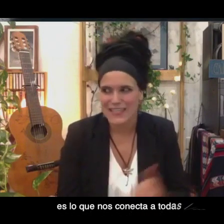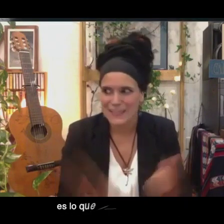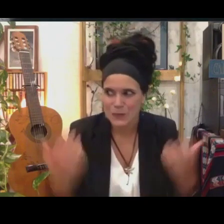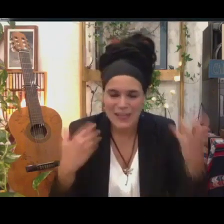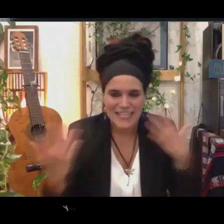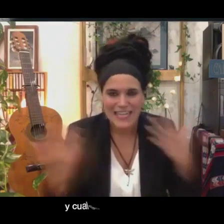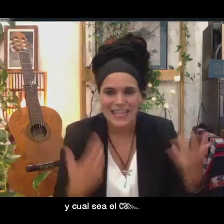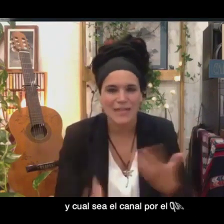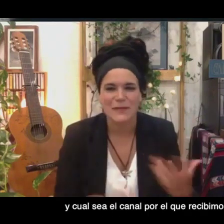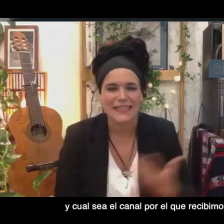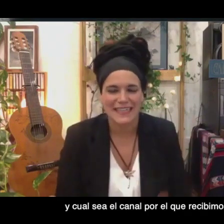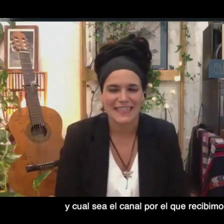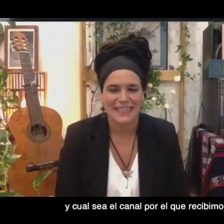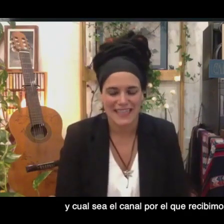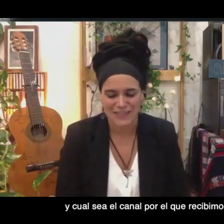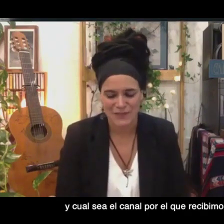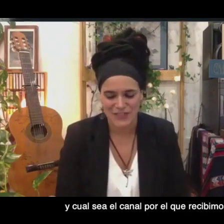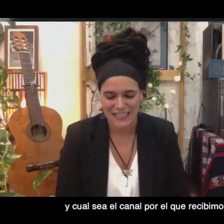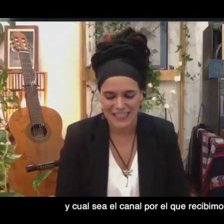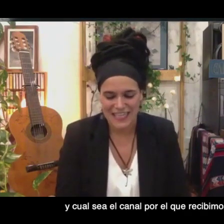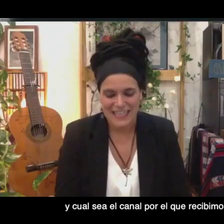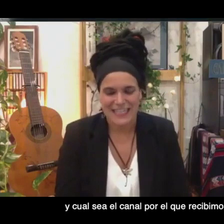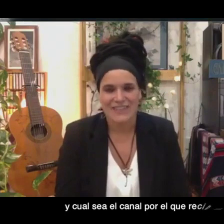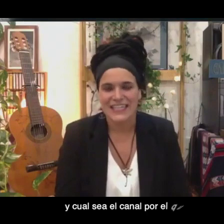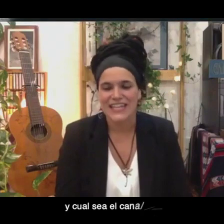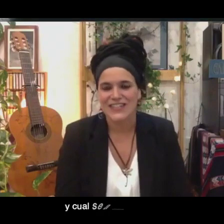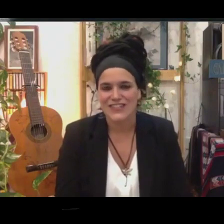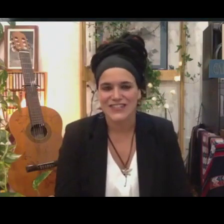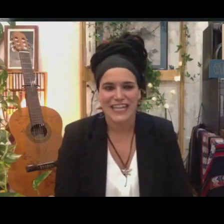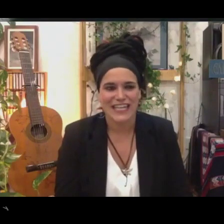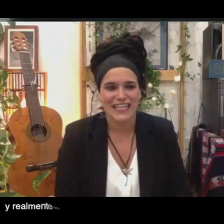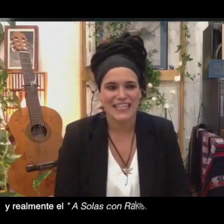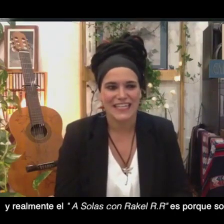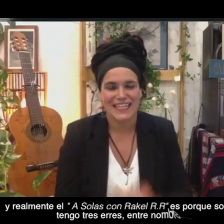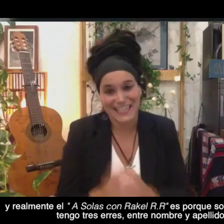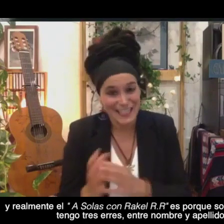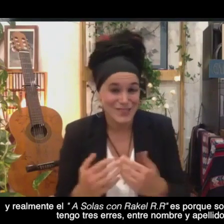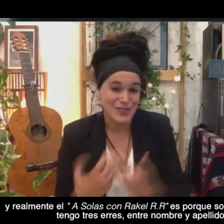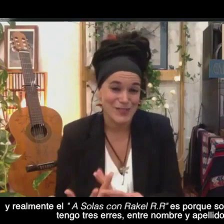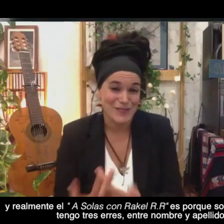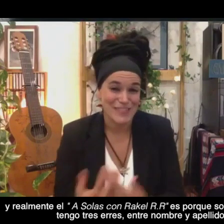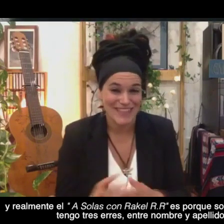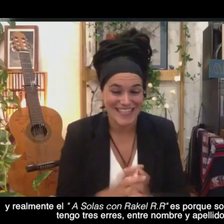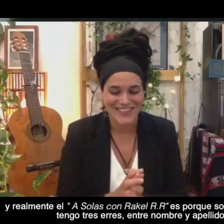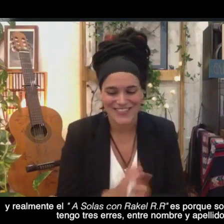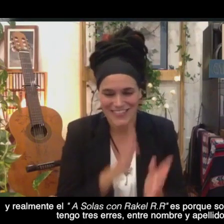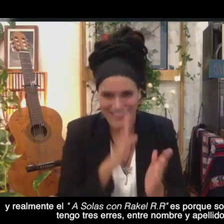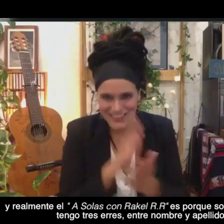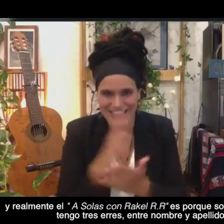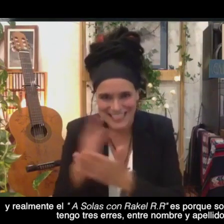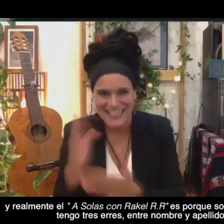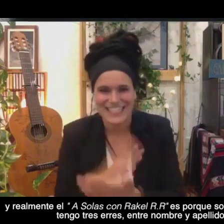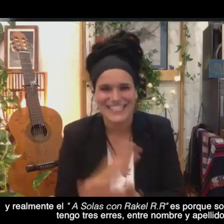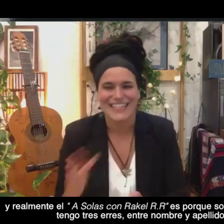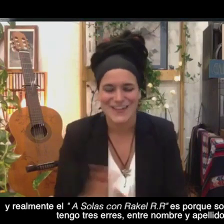¿no? Y cuál sea el canal por el que recibimos. Y realmente las olas con Raquel, RR es porque son mis apellidos, tengo